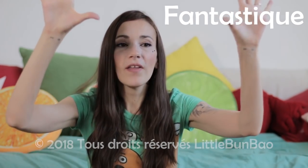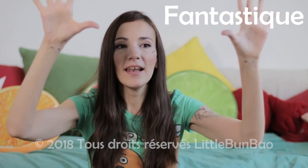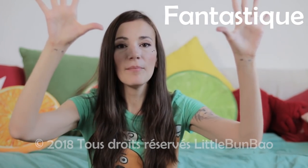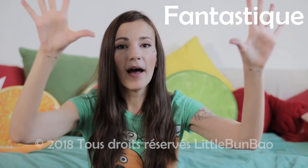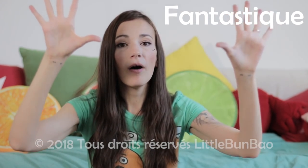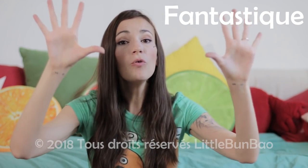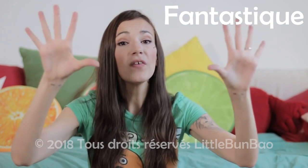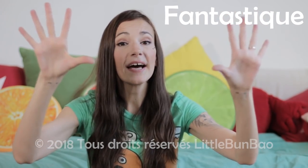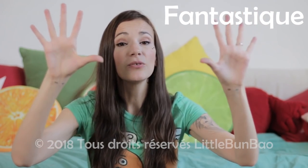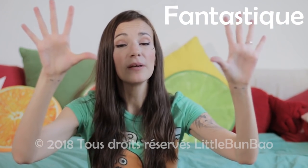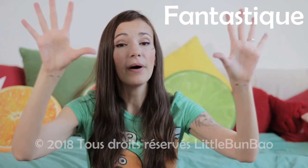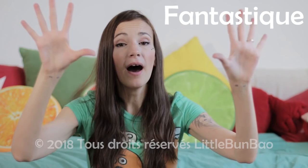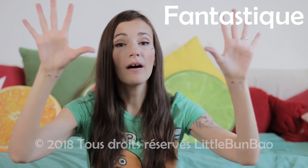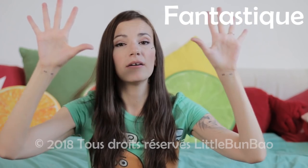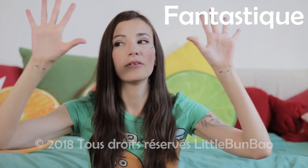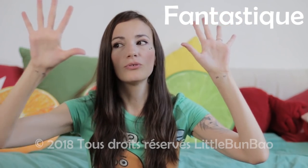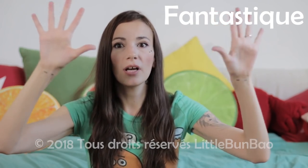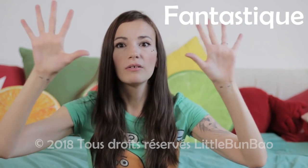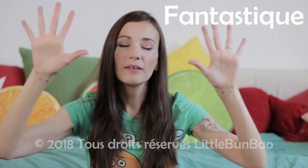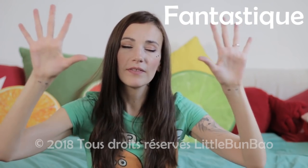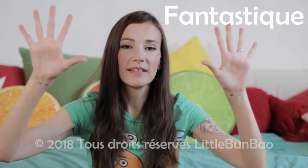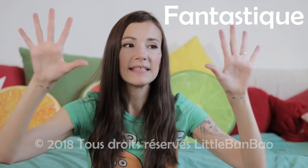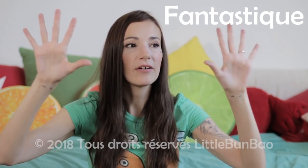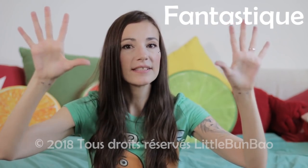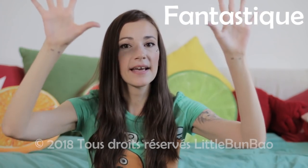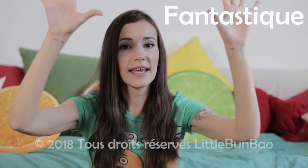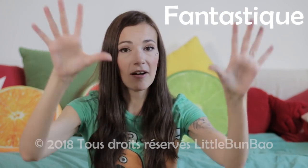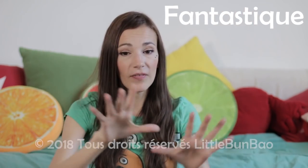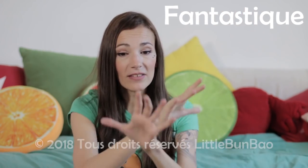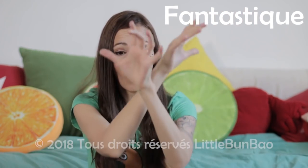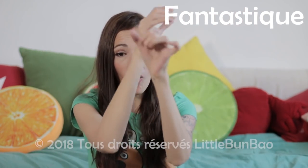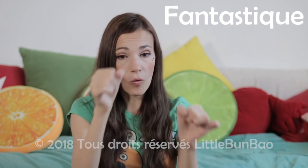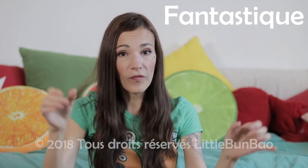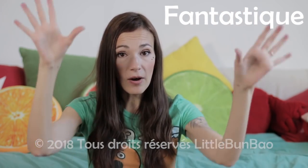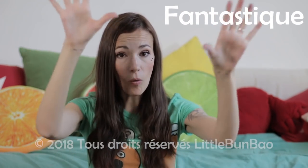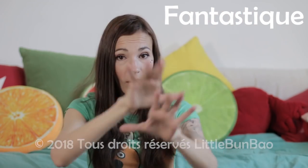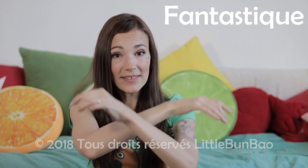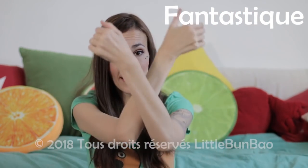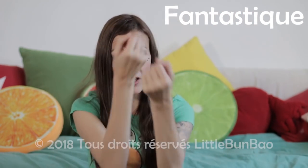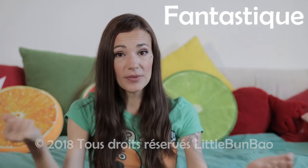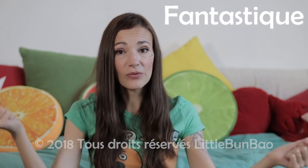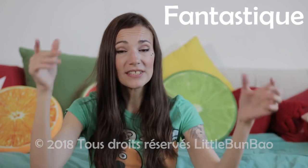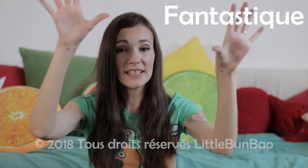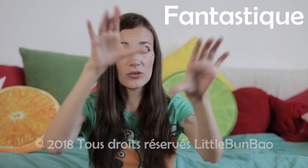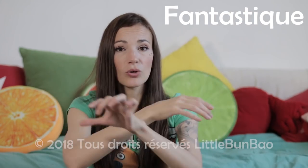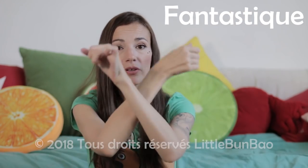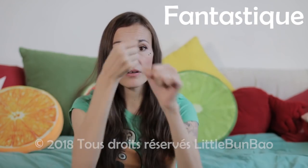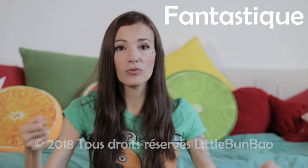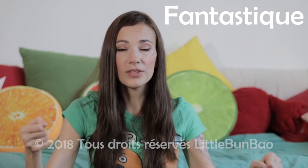les mains ouvertes au départ de chaque côté. On les a en 5 et en fait, on va croiser comme si on tirait sur du